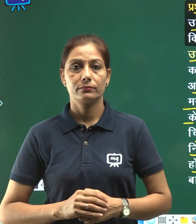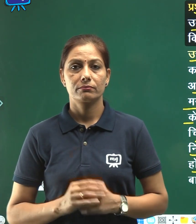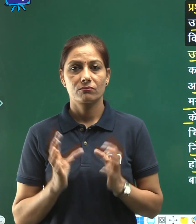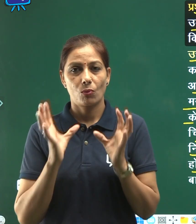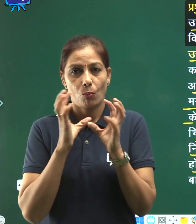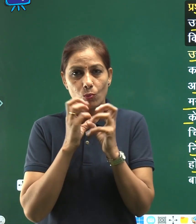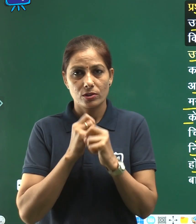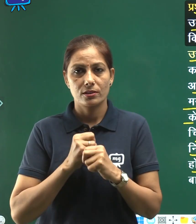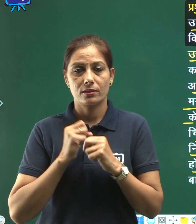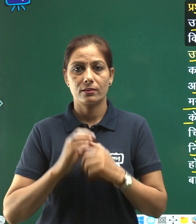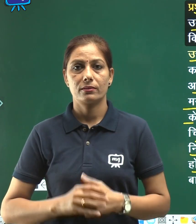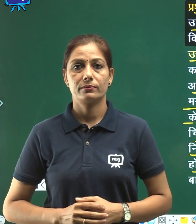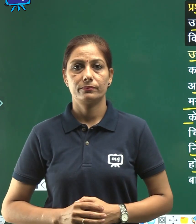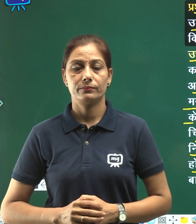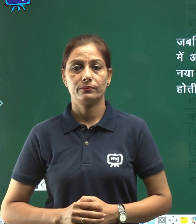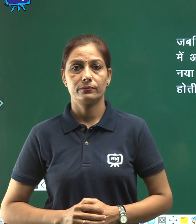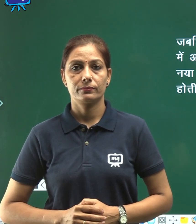मुरझा जाते हैं,